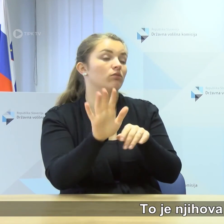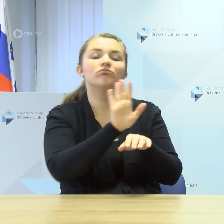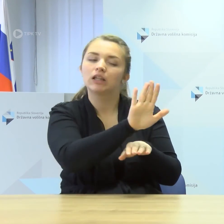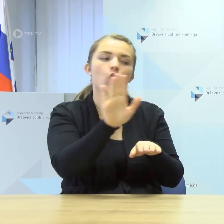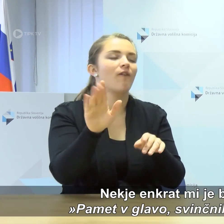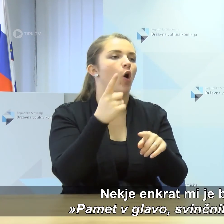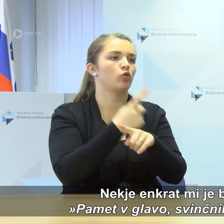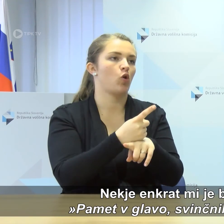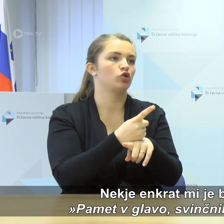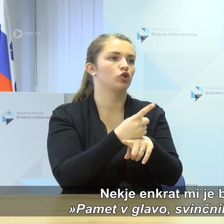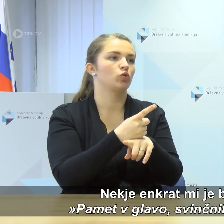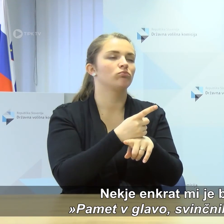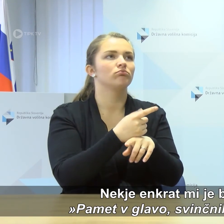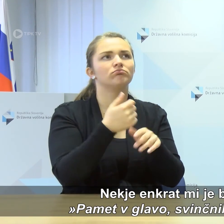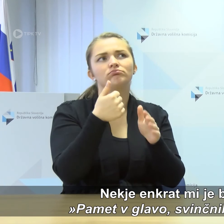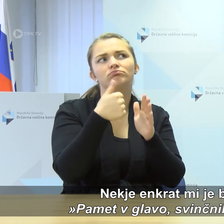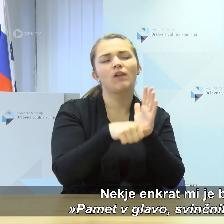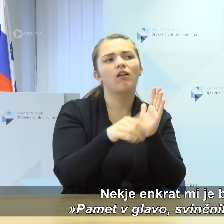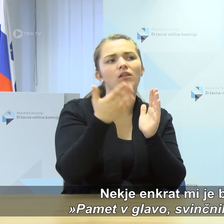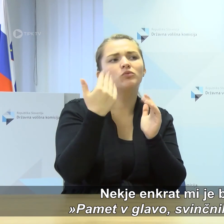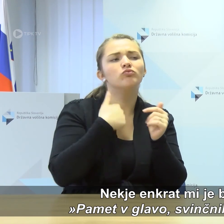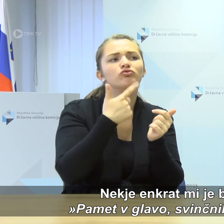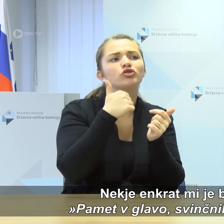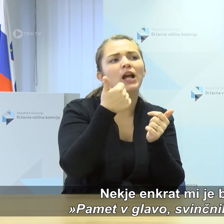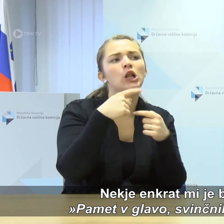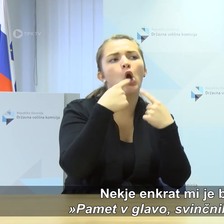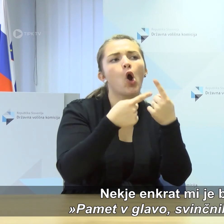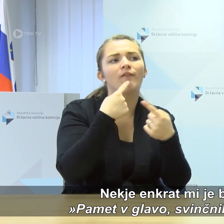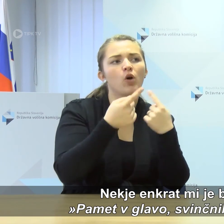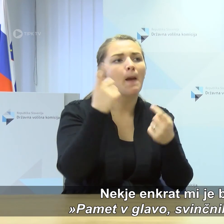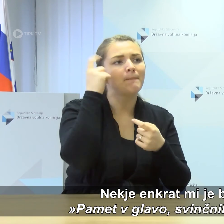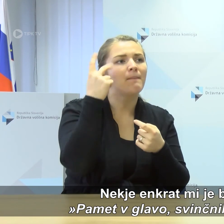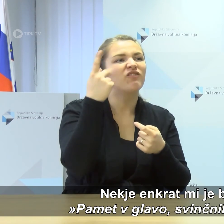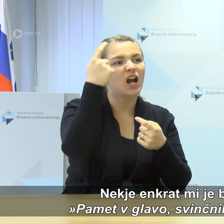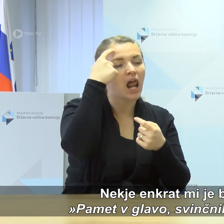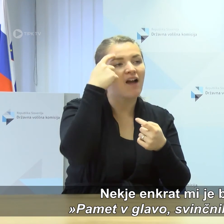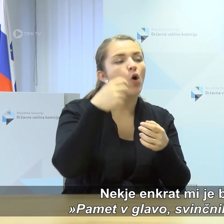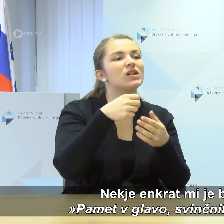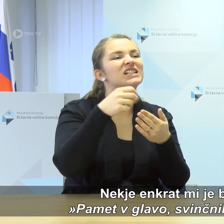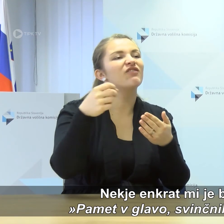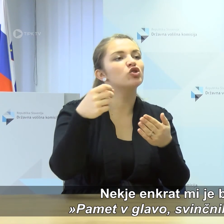enkrat je bil mi všeč en govor, pamet v glavo, svinčnik v roke in na volišča.